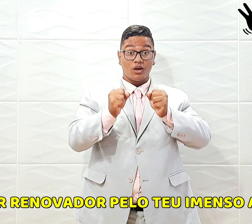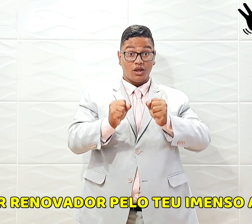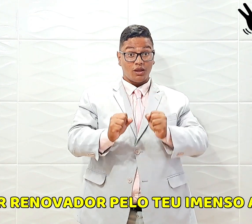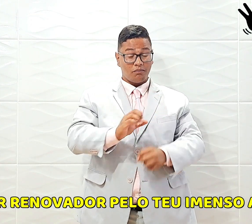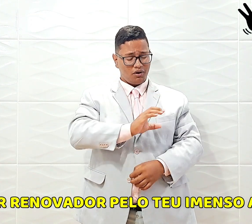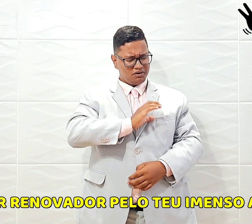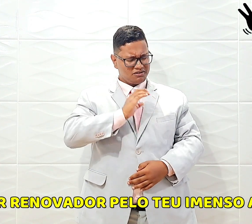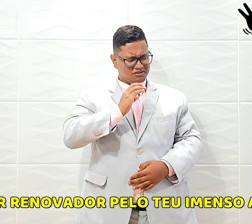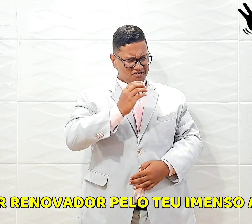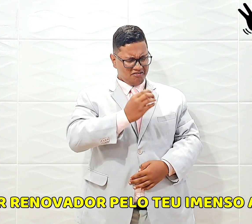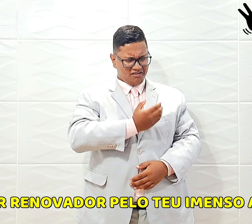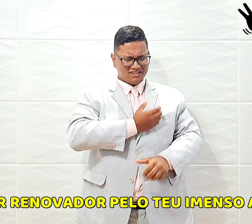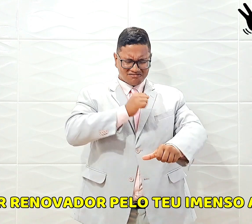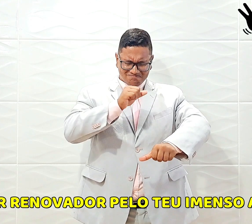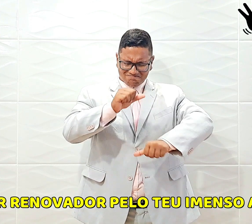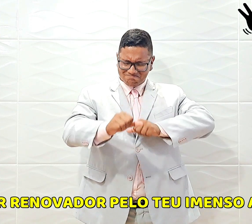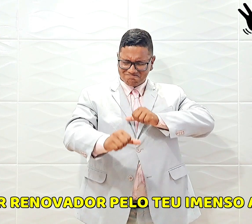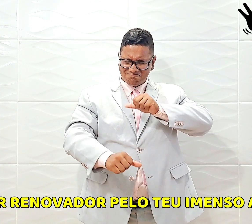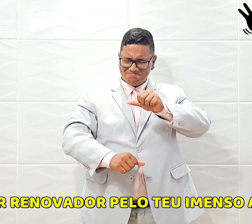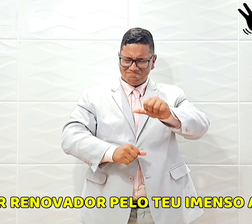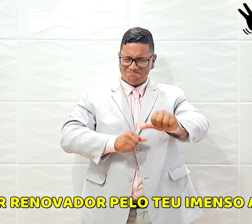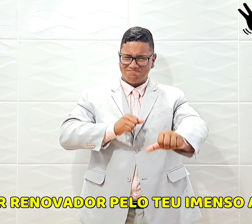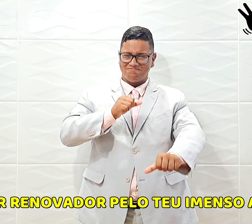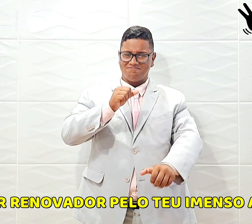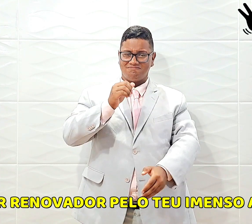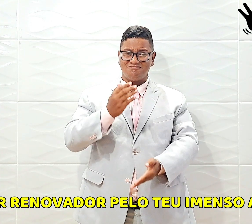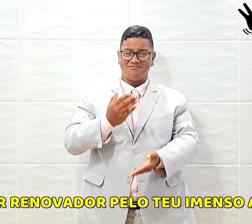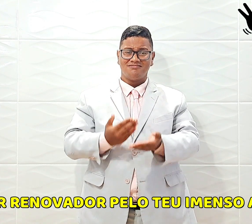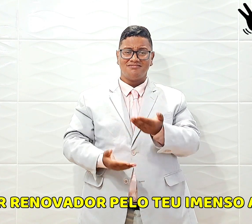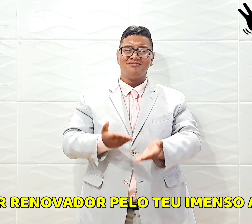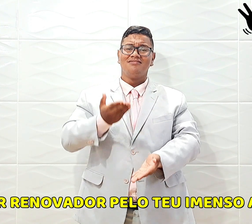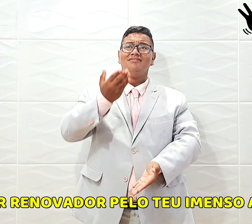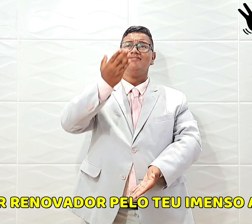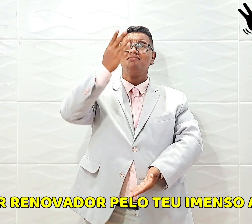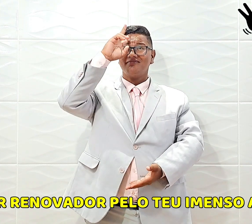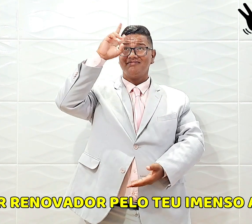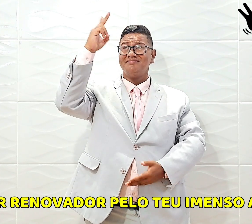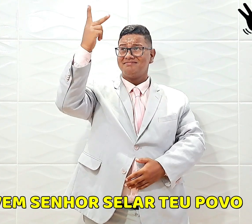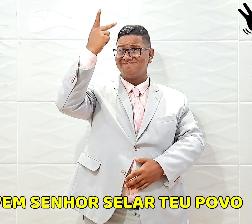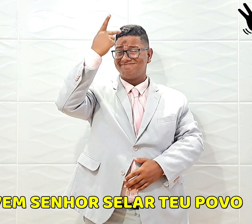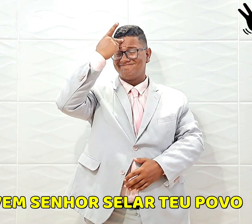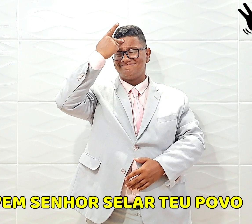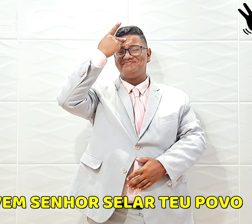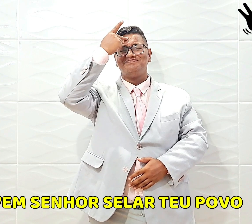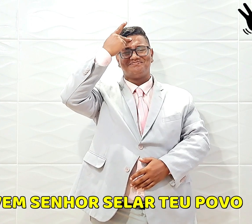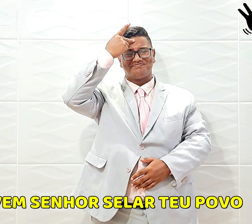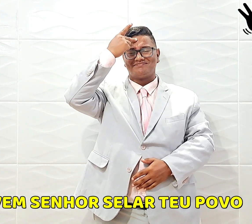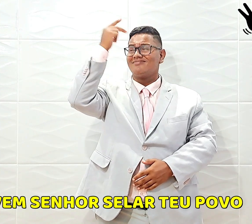o poder renovador, pelo teu imenso amor. Vem, Senhor,